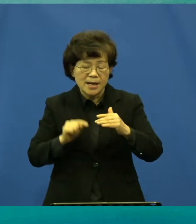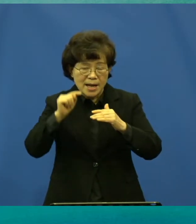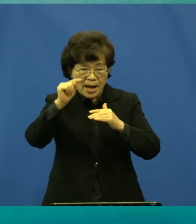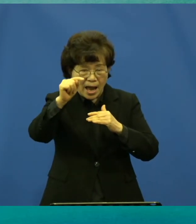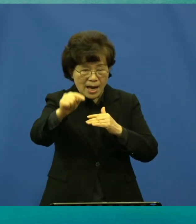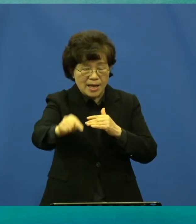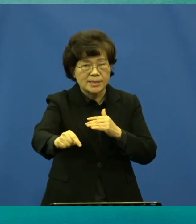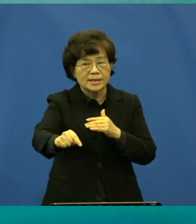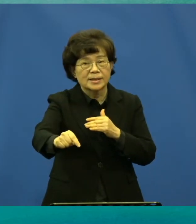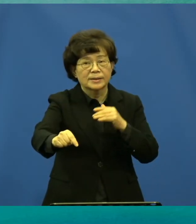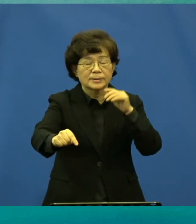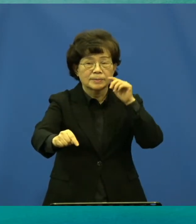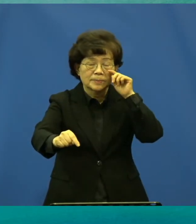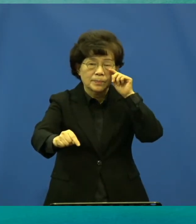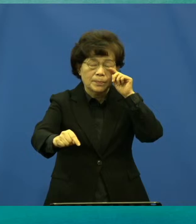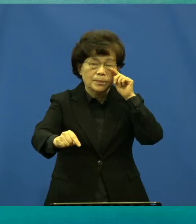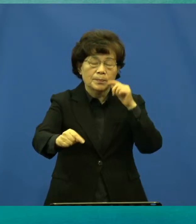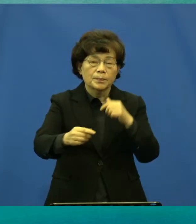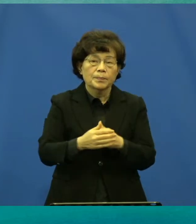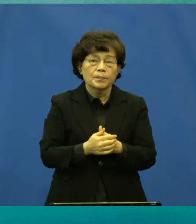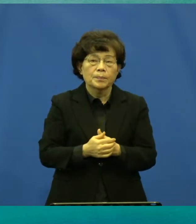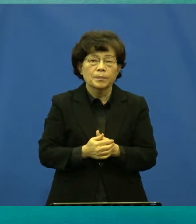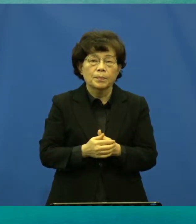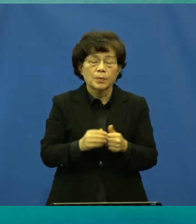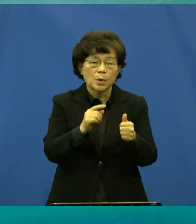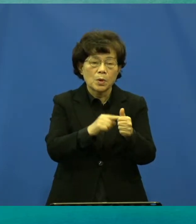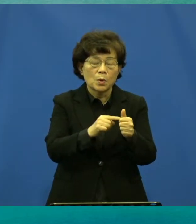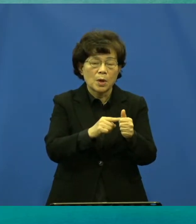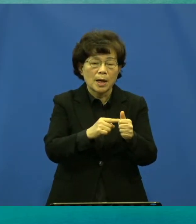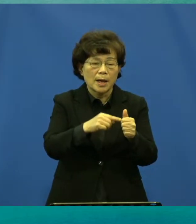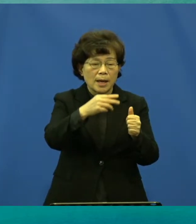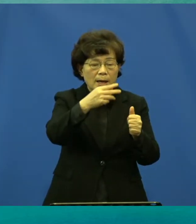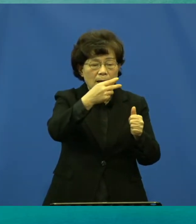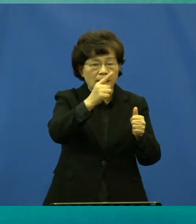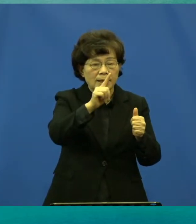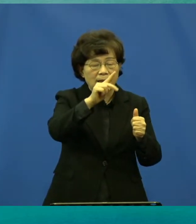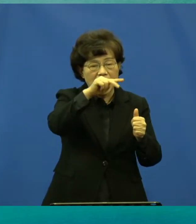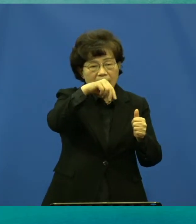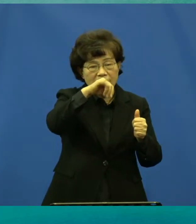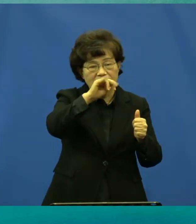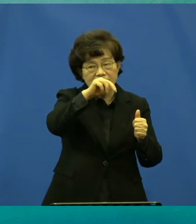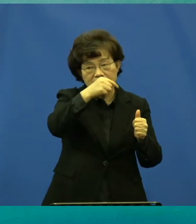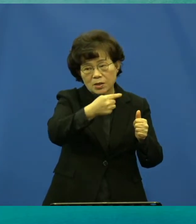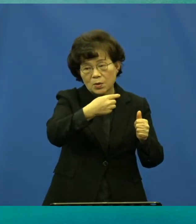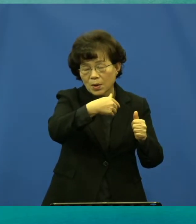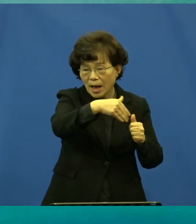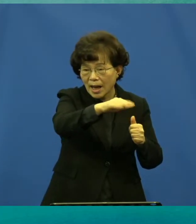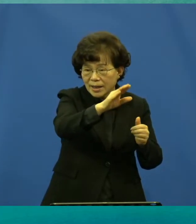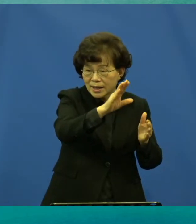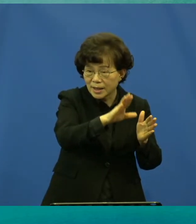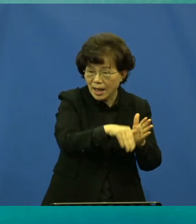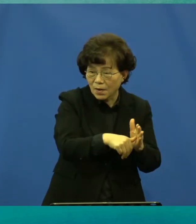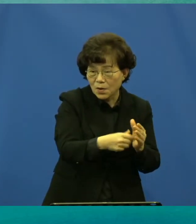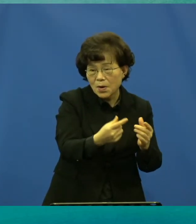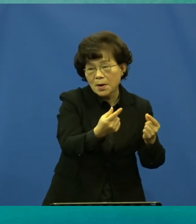이 장면은 요나가 다시스로 가던 때와 오버랩돼요.